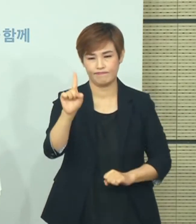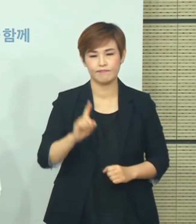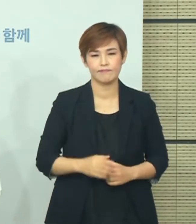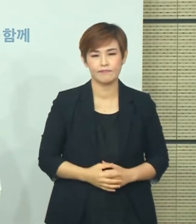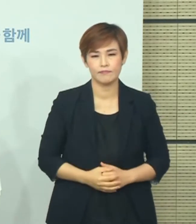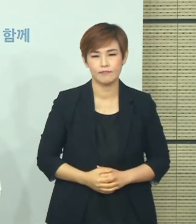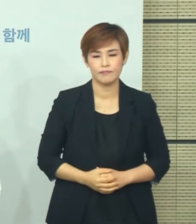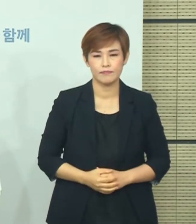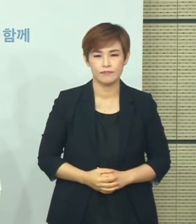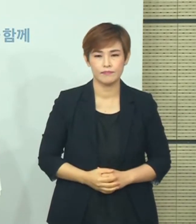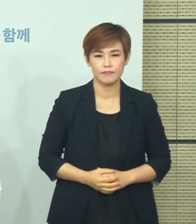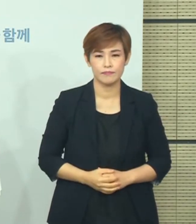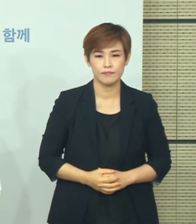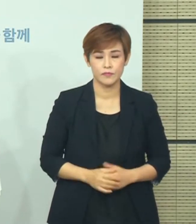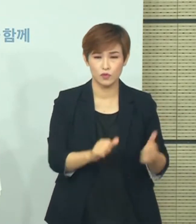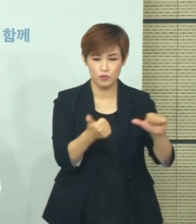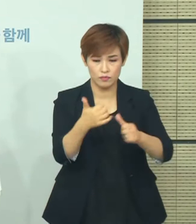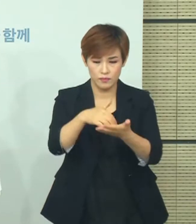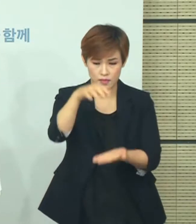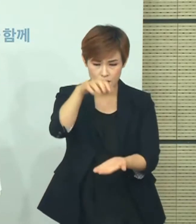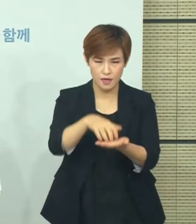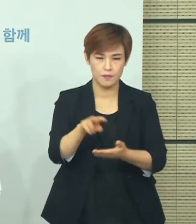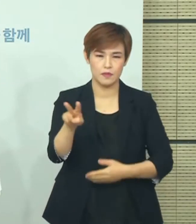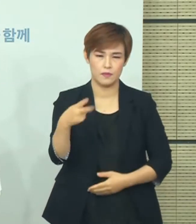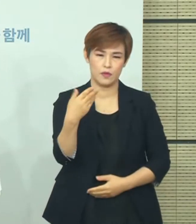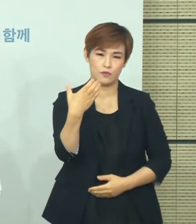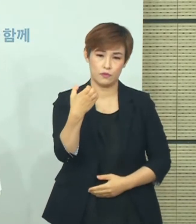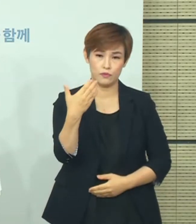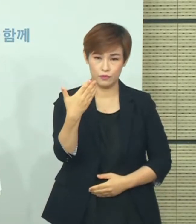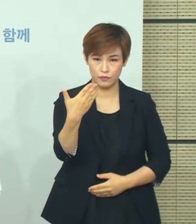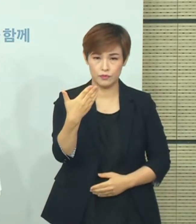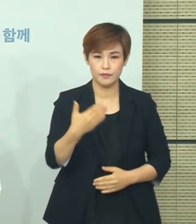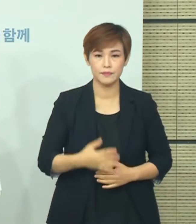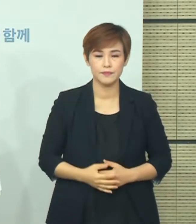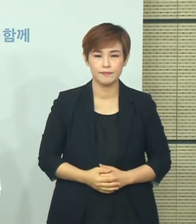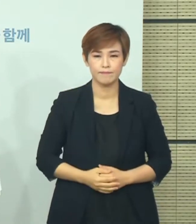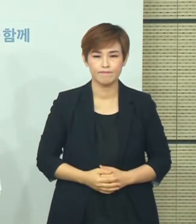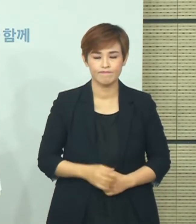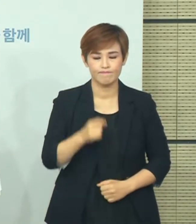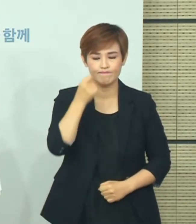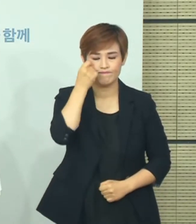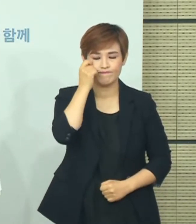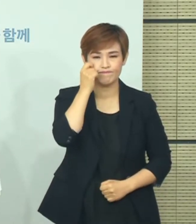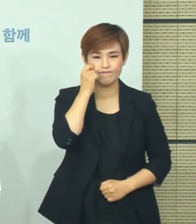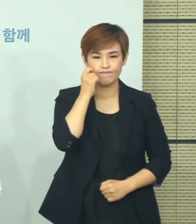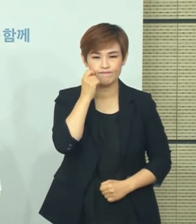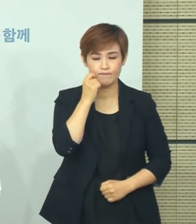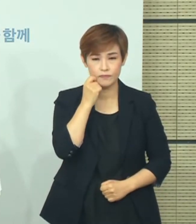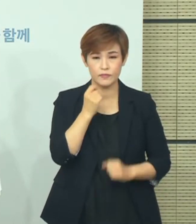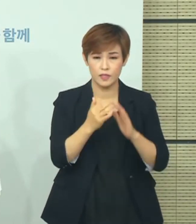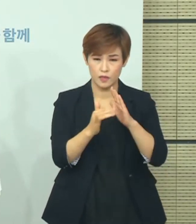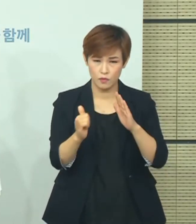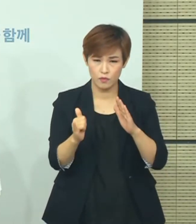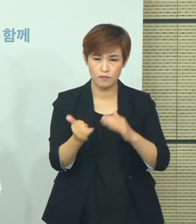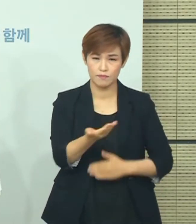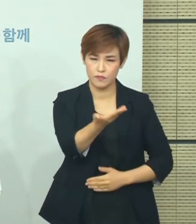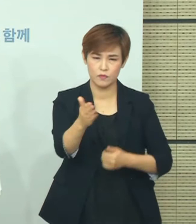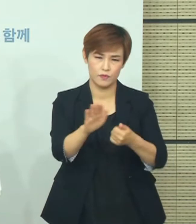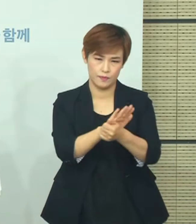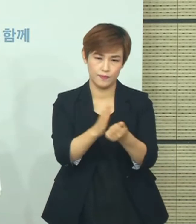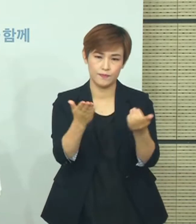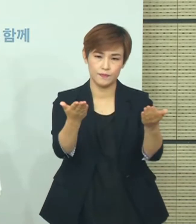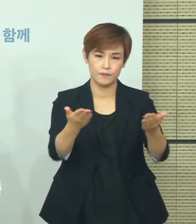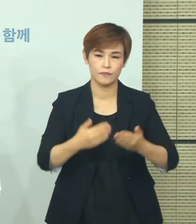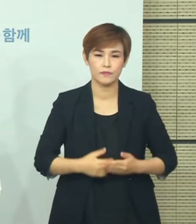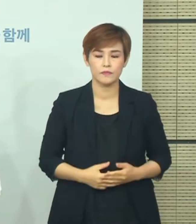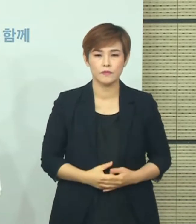돌아가셨고 현재까지 사망자는 총 299명입니다. 고인의 명복을 빌고 유가족분들께는 깊은 위로의 말씀을